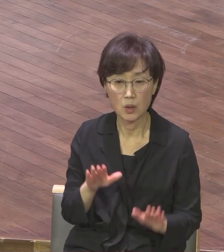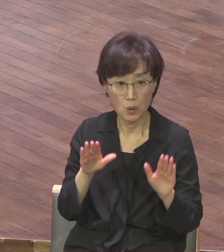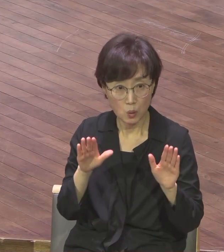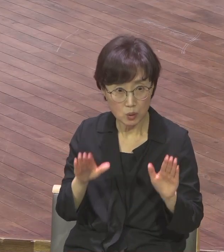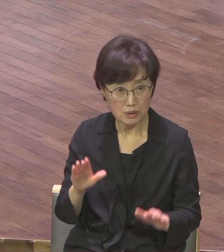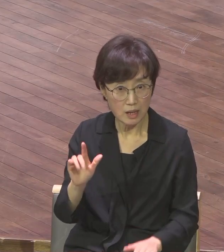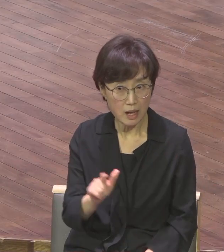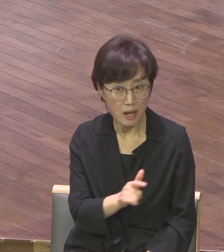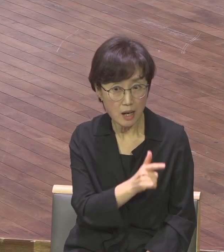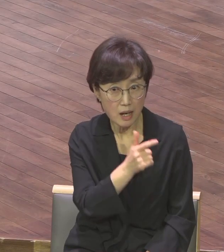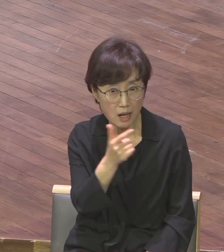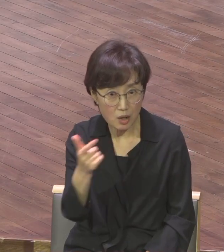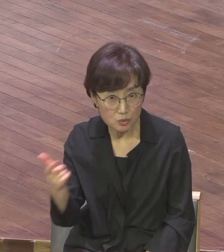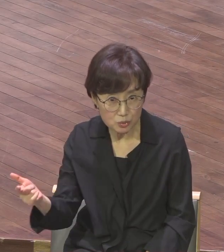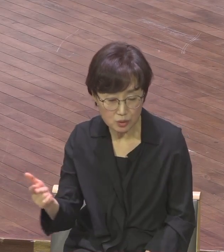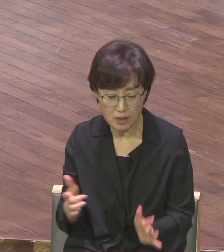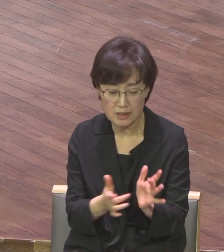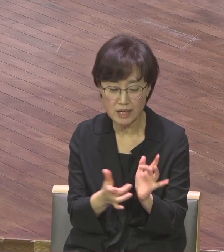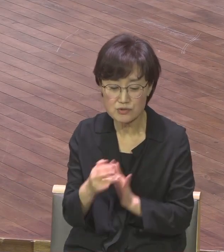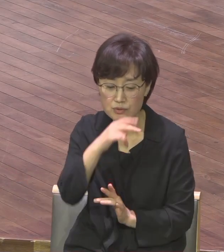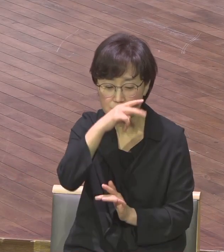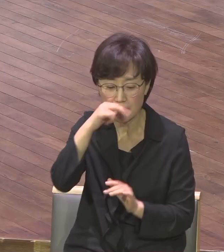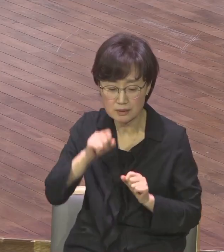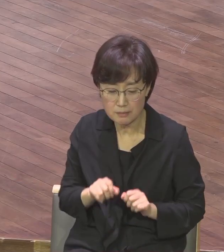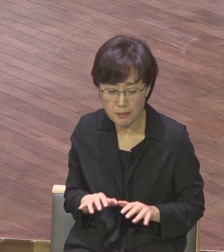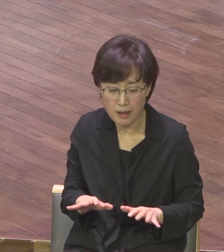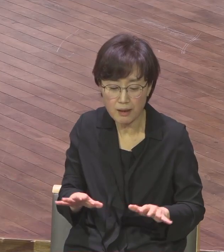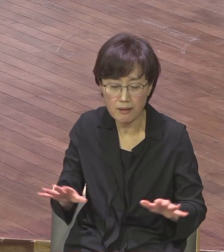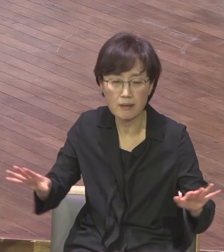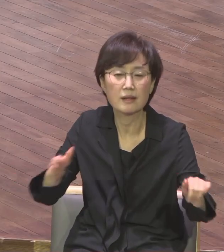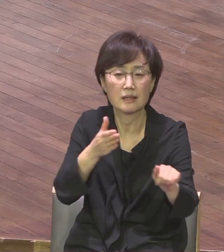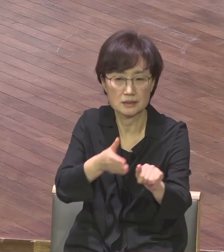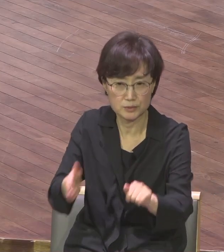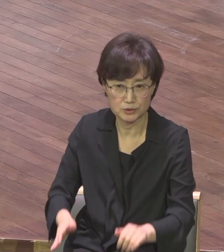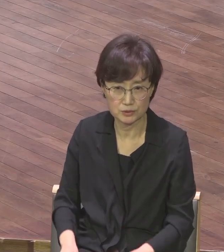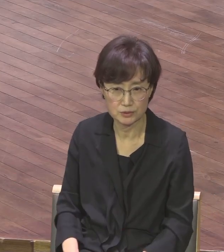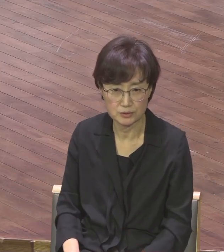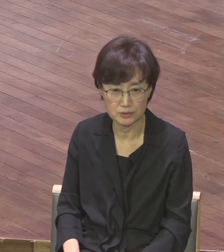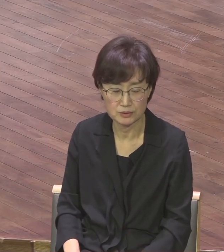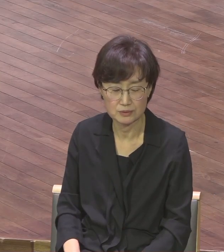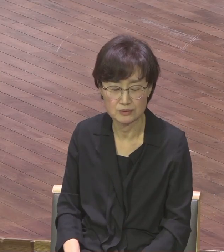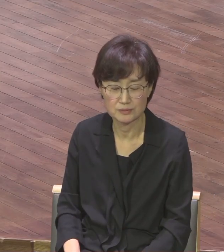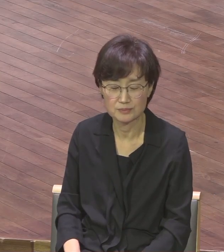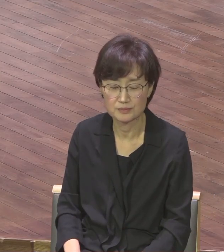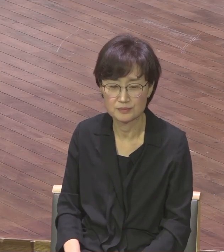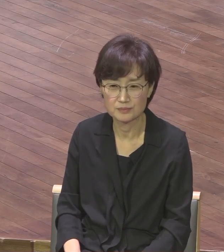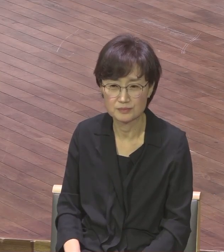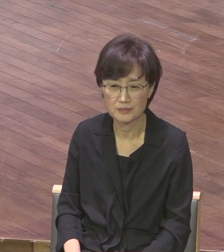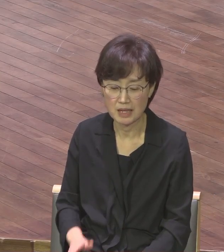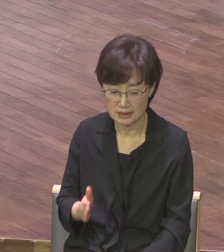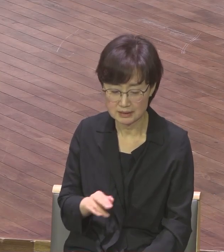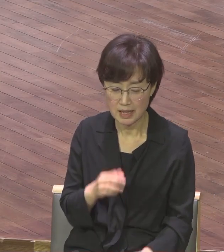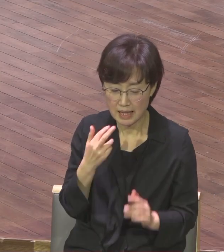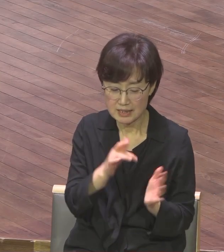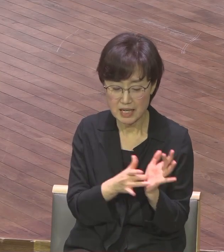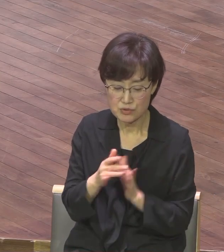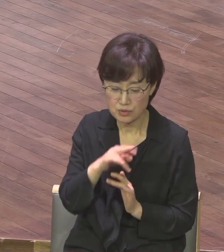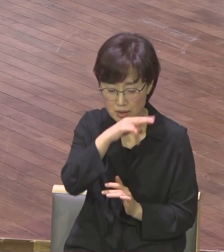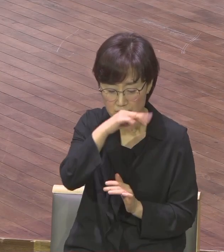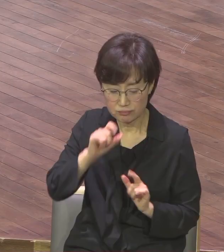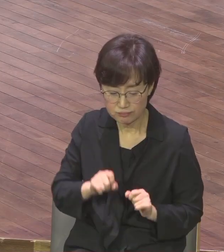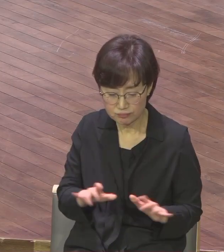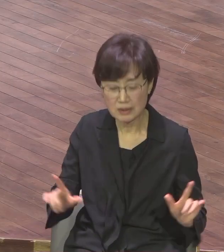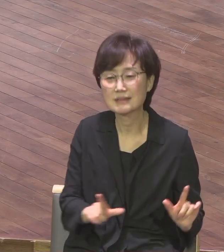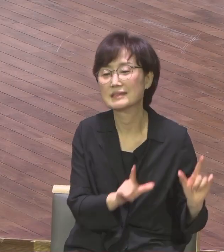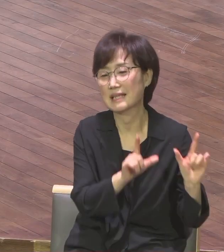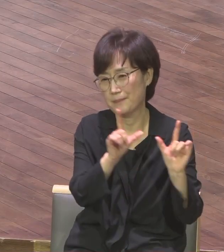예수 향기. 아멘. 향기가 나요. 가슴 향기가 나. 그게 삶이에요. 예수